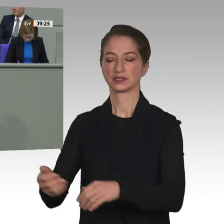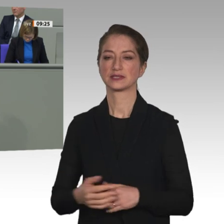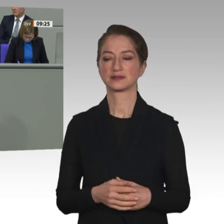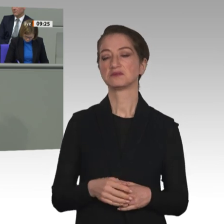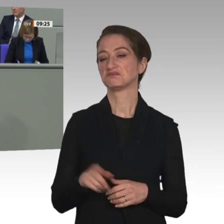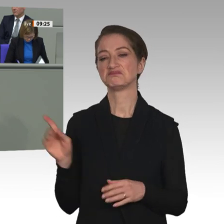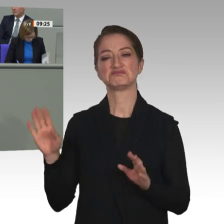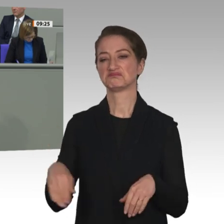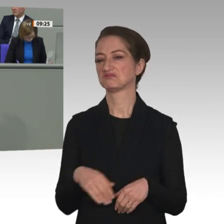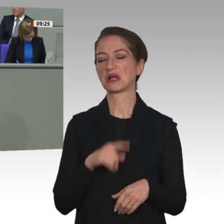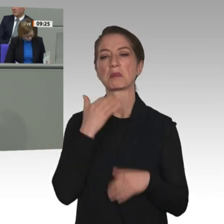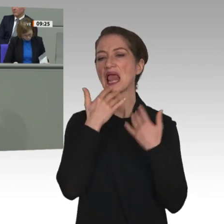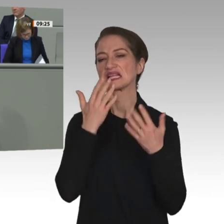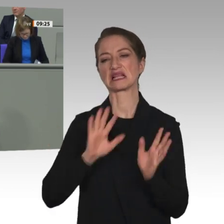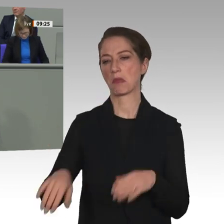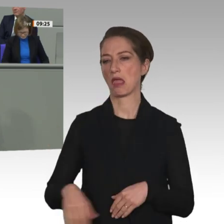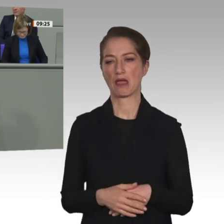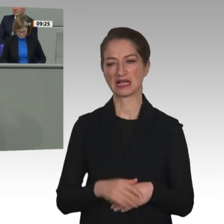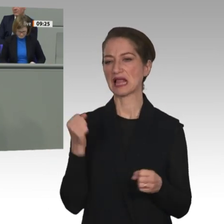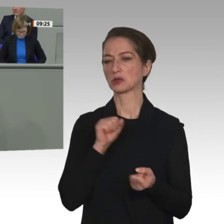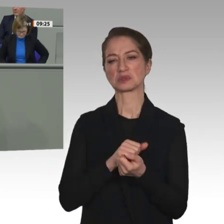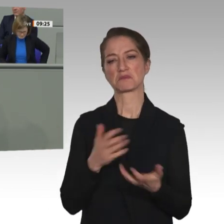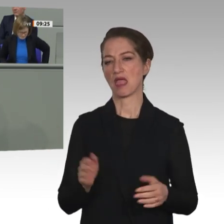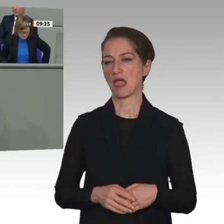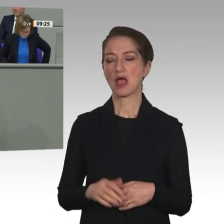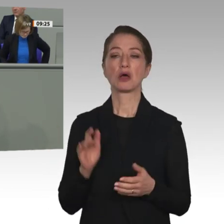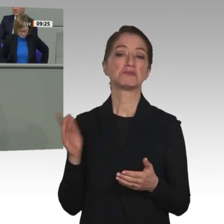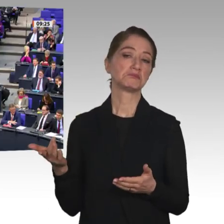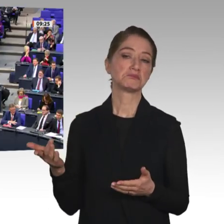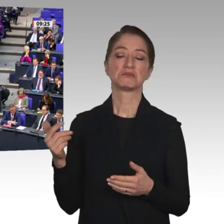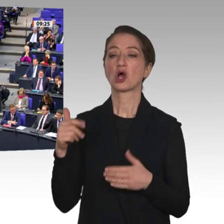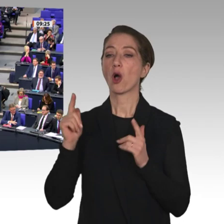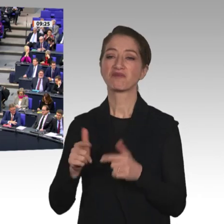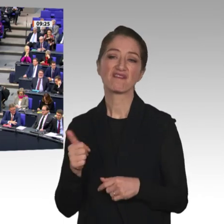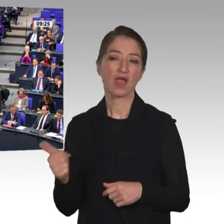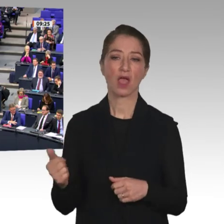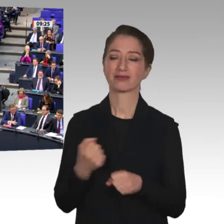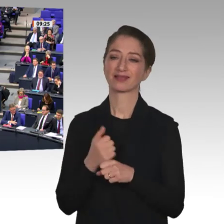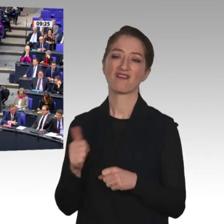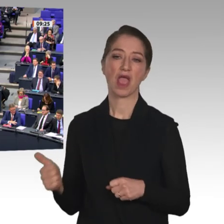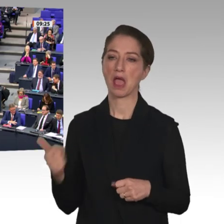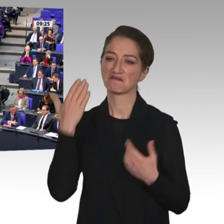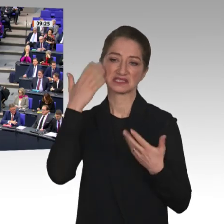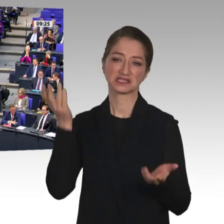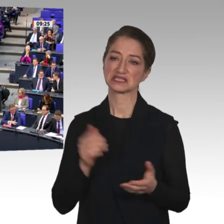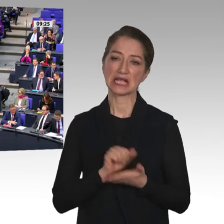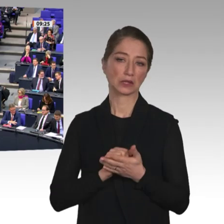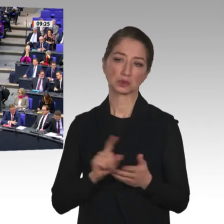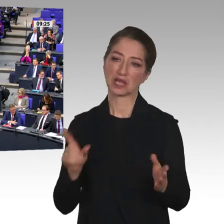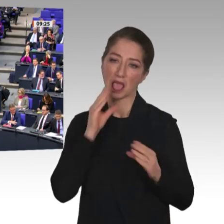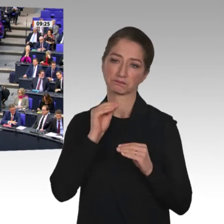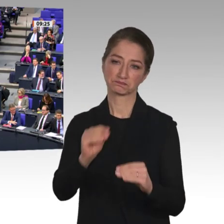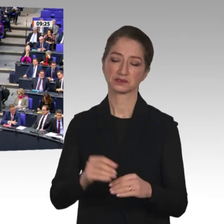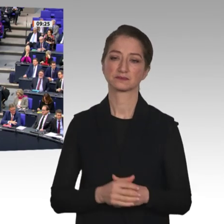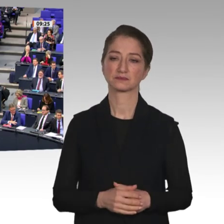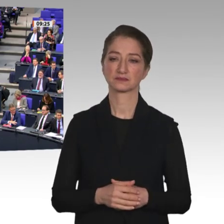täglichen Berichterstattung unter. Man erfährt wenig über die Hintergründe, die Opfer und den Täter. Jedes dieser